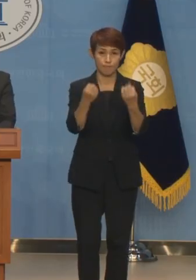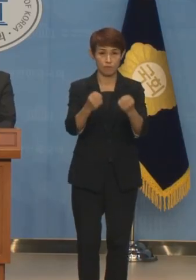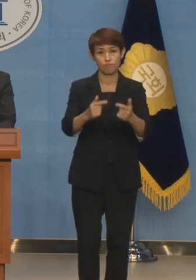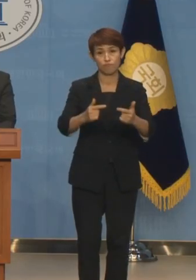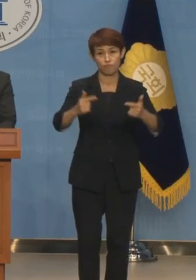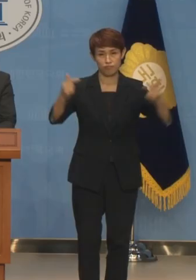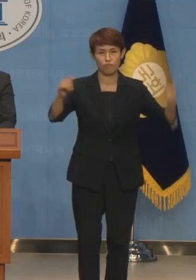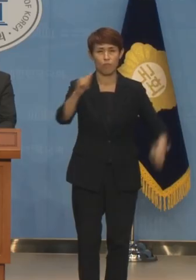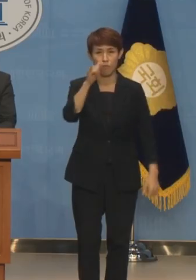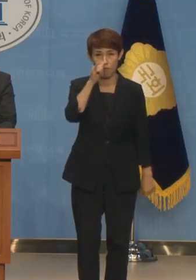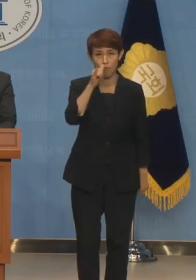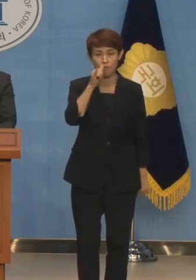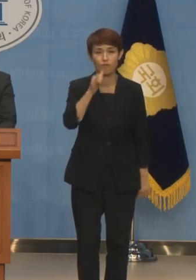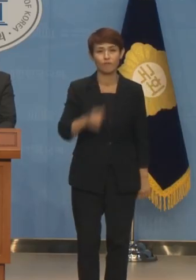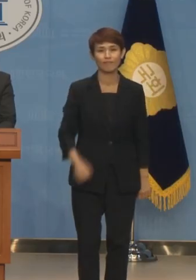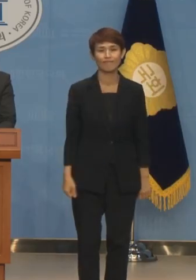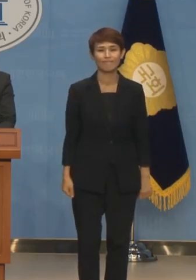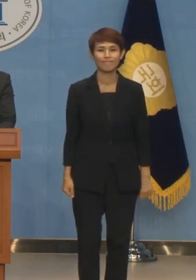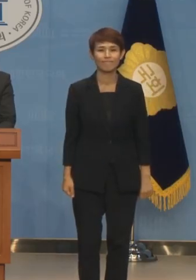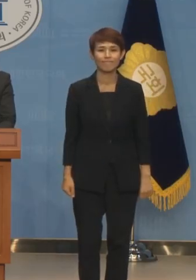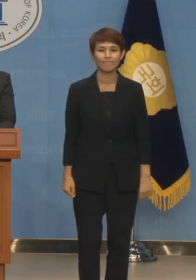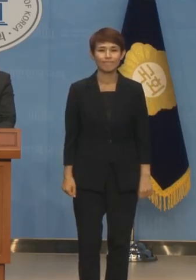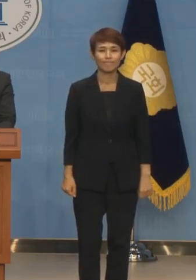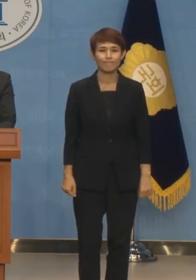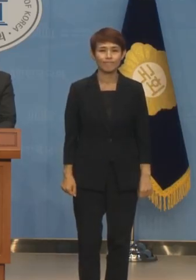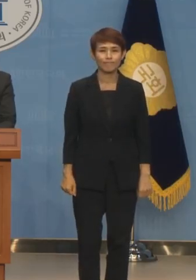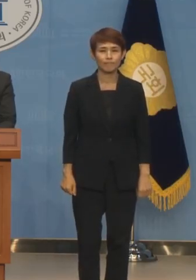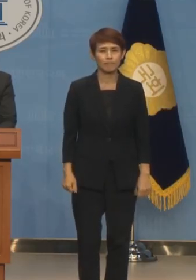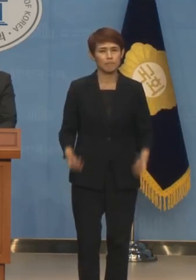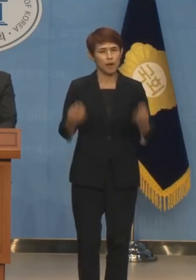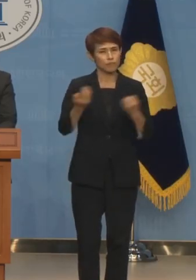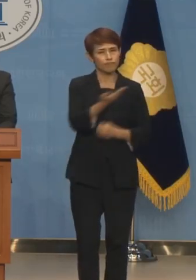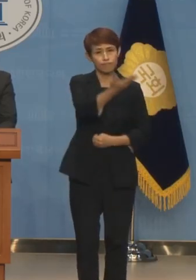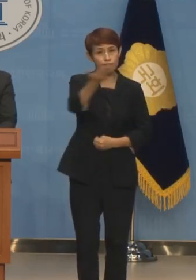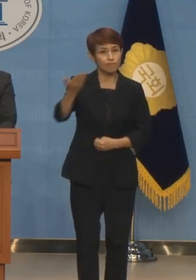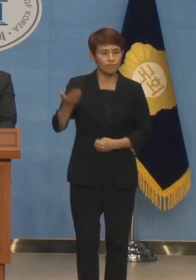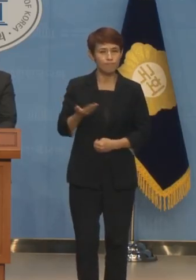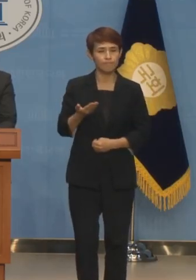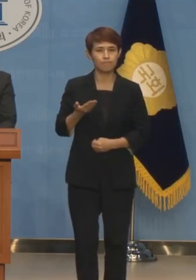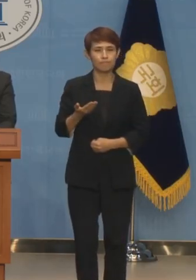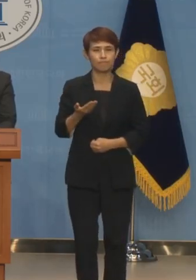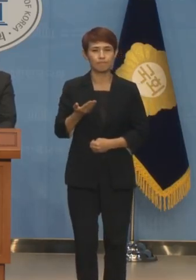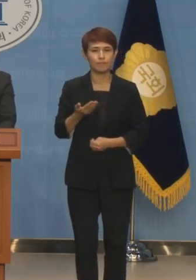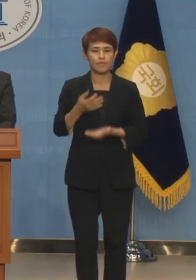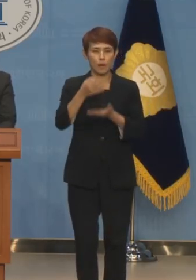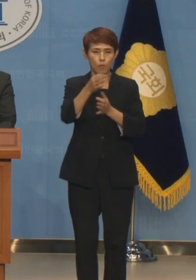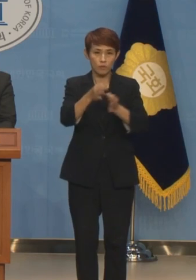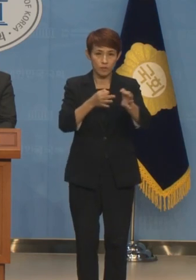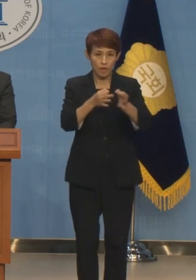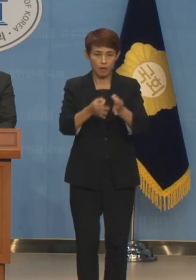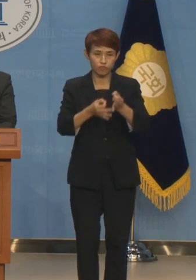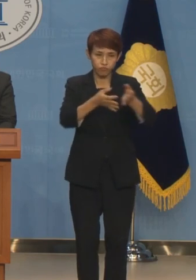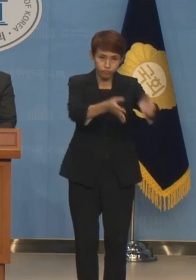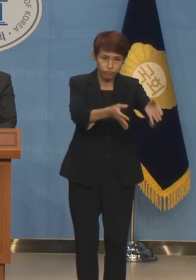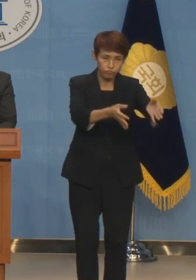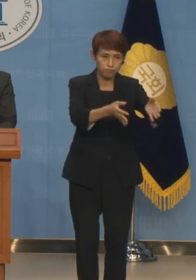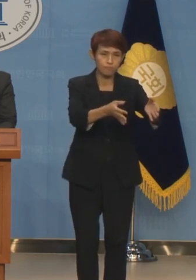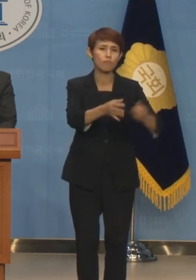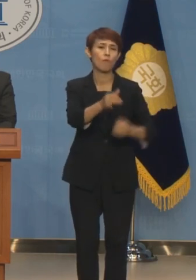그 어느 때보다 뜨겁습니다. 아마 많은 국민께서 자본시장 투자자로 참여하신